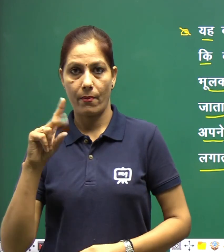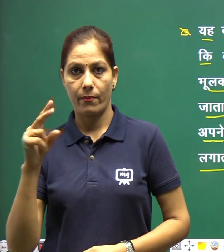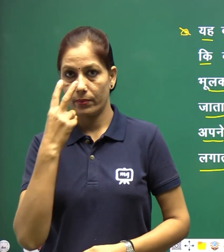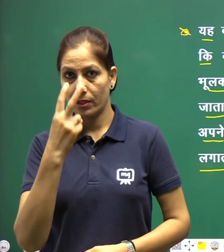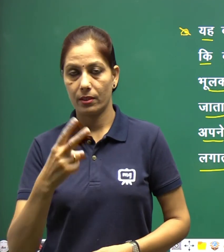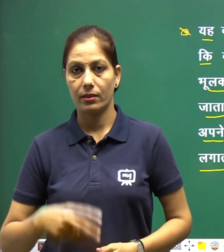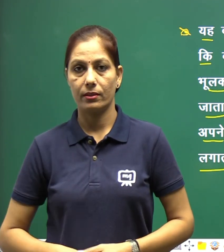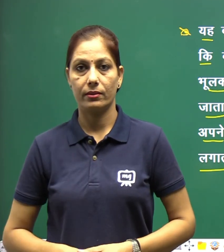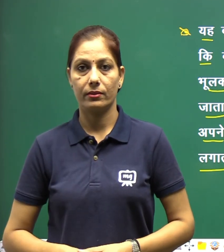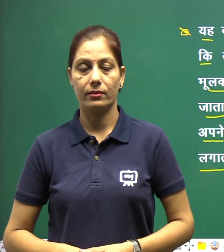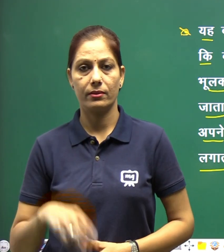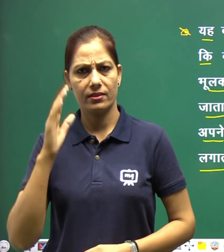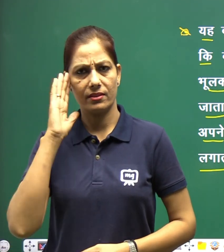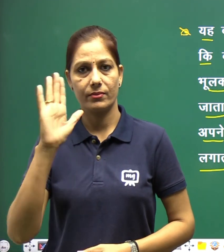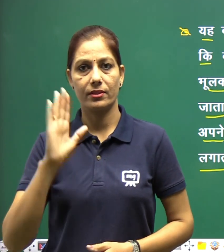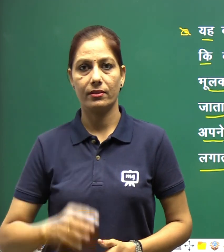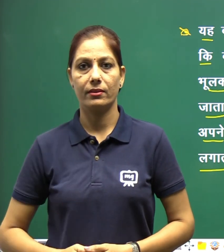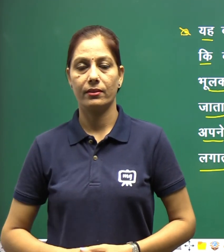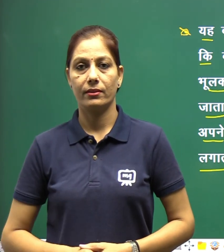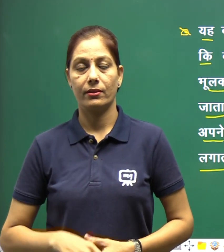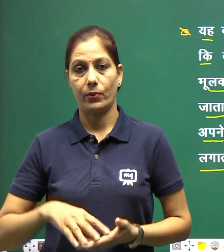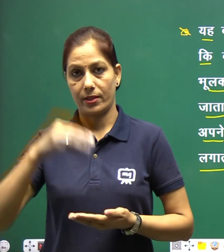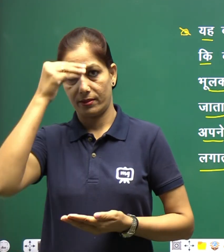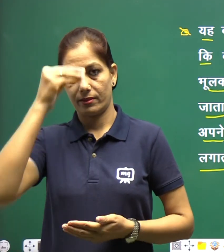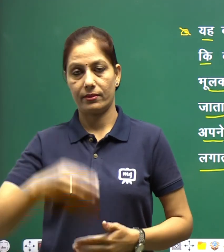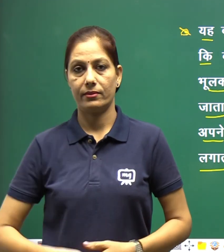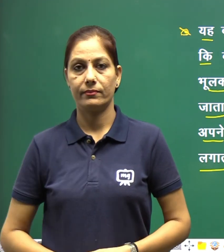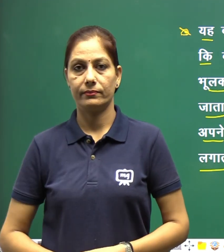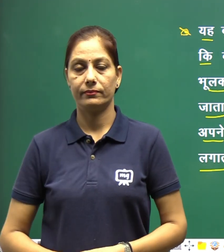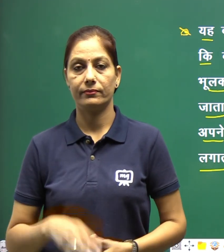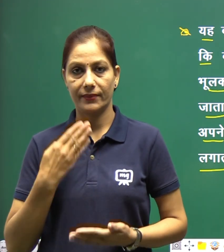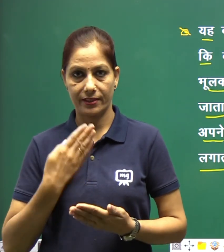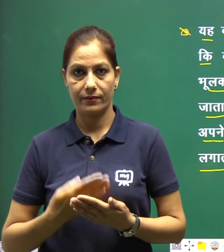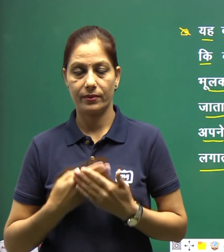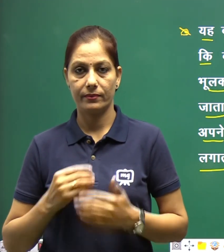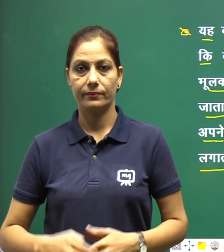देखें, समझें और याद करें। धन्यवाद।